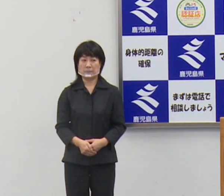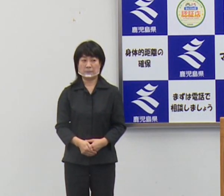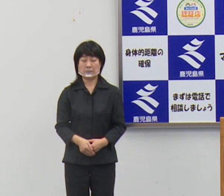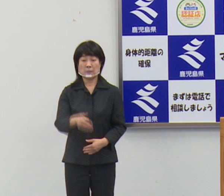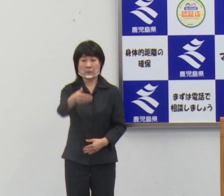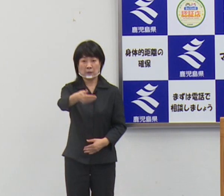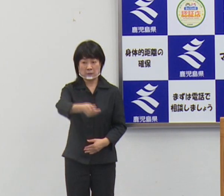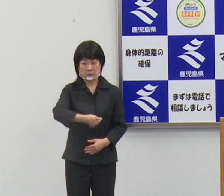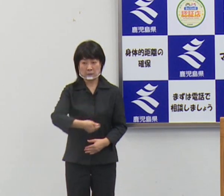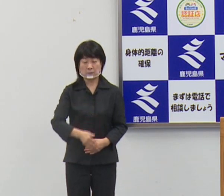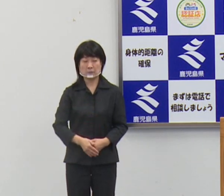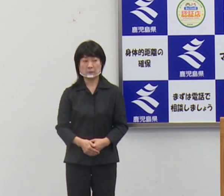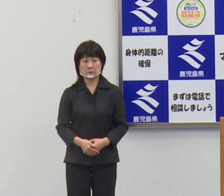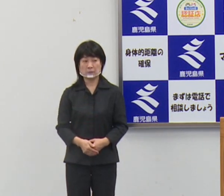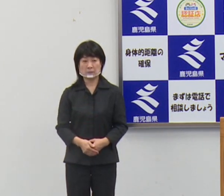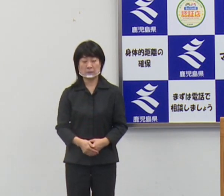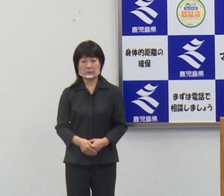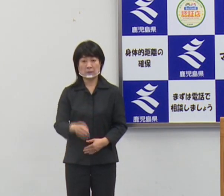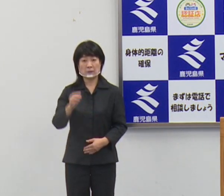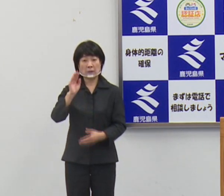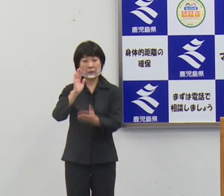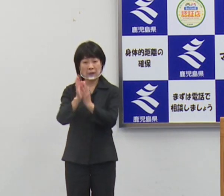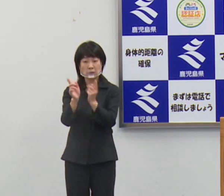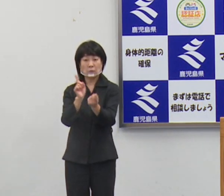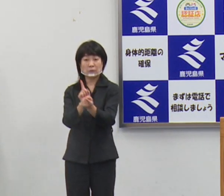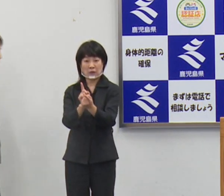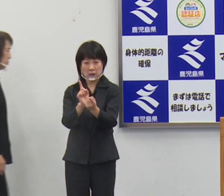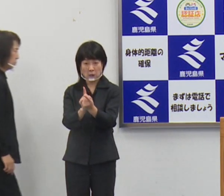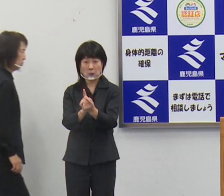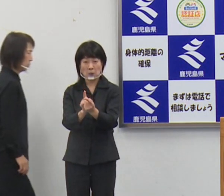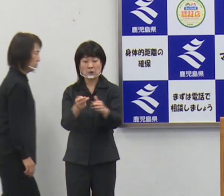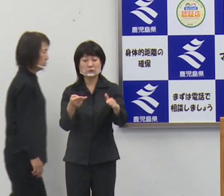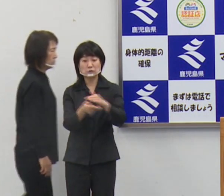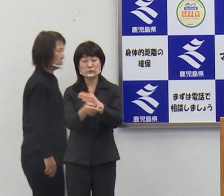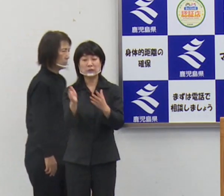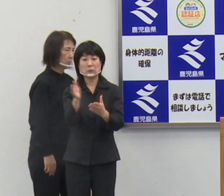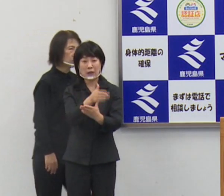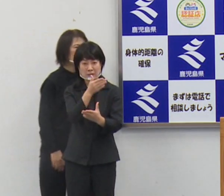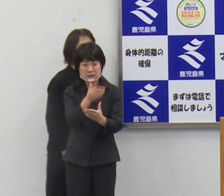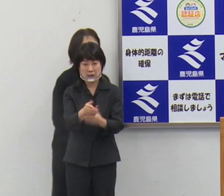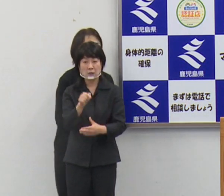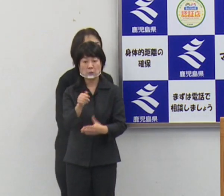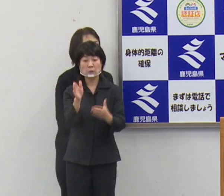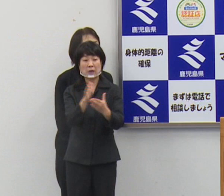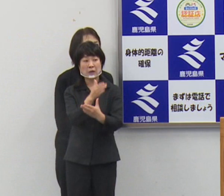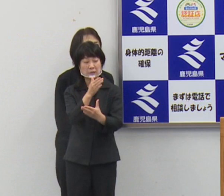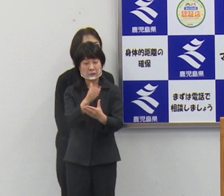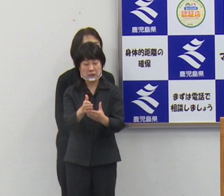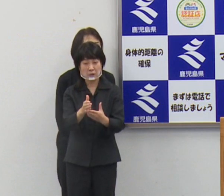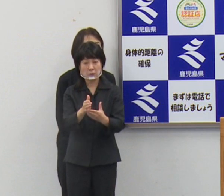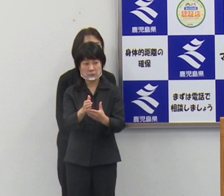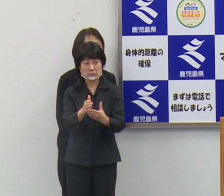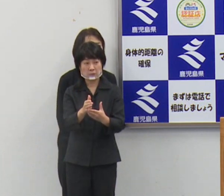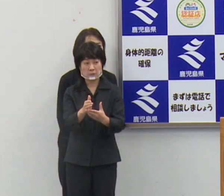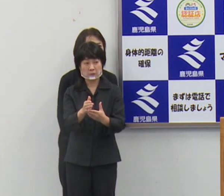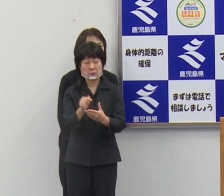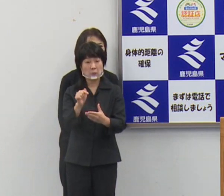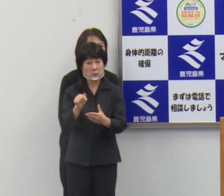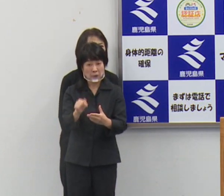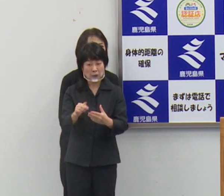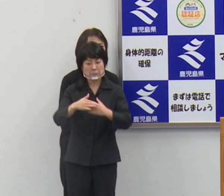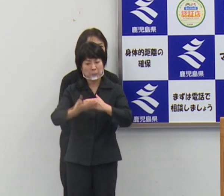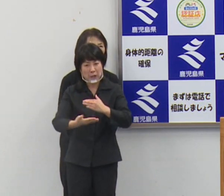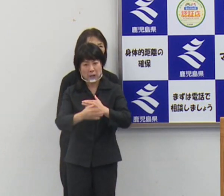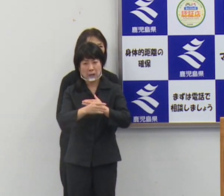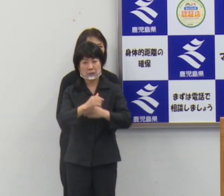その県 その対応として、その入院の判断ですとか、そこらの判断に何かしら その不備なり